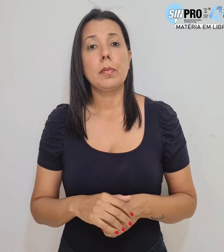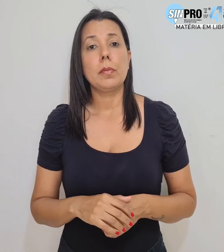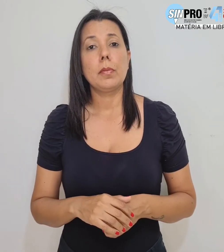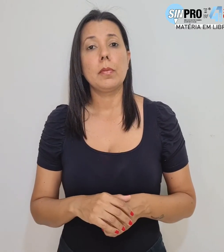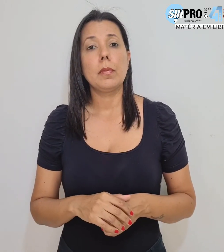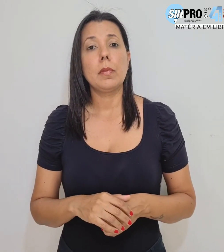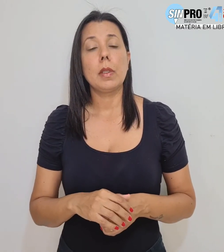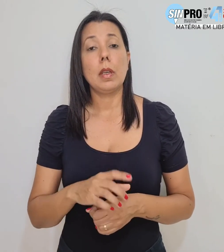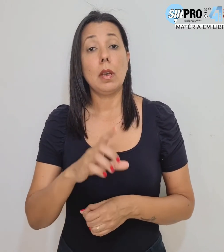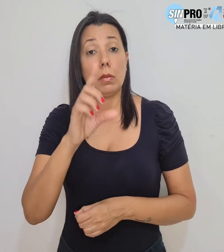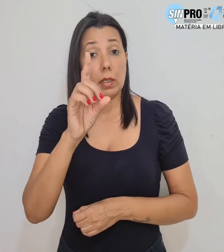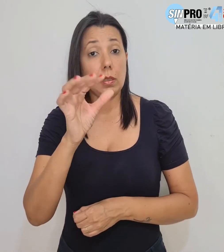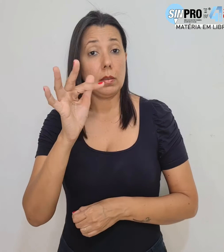ao Distrito Federal